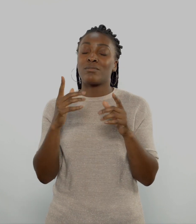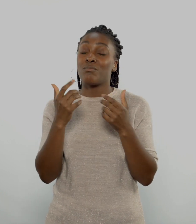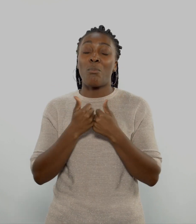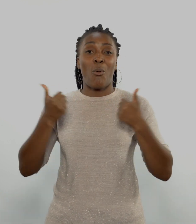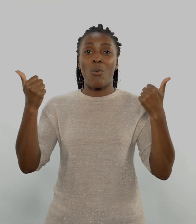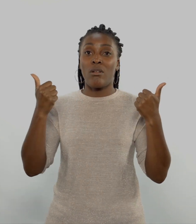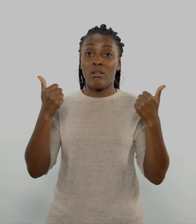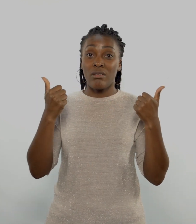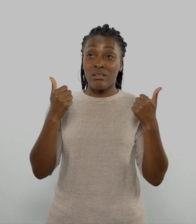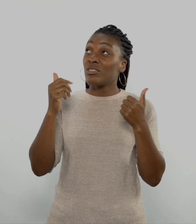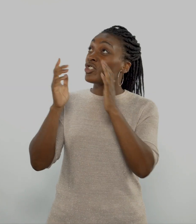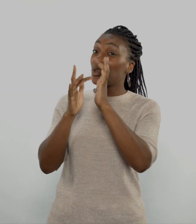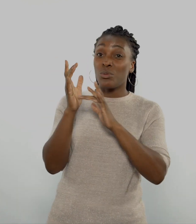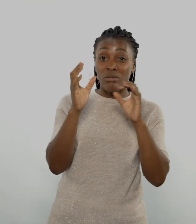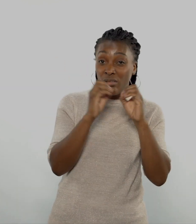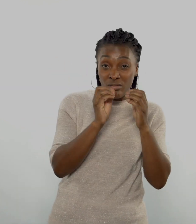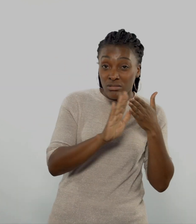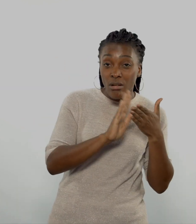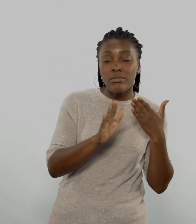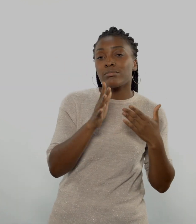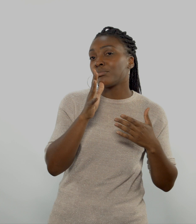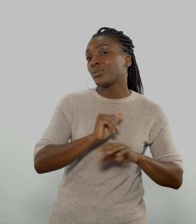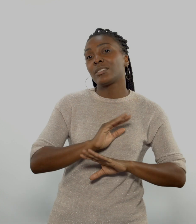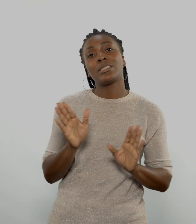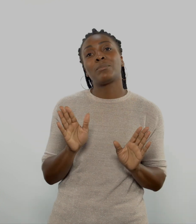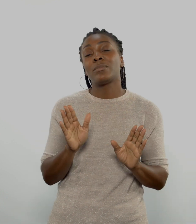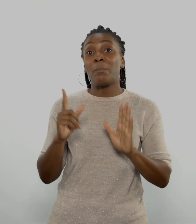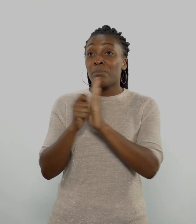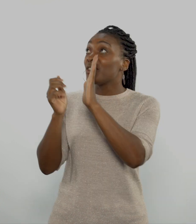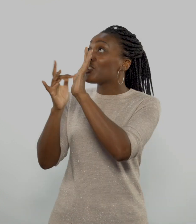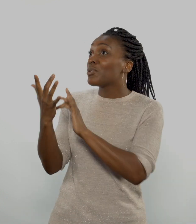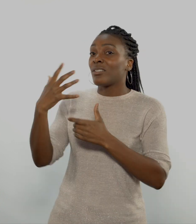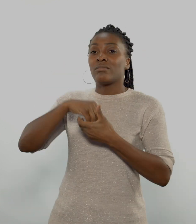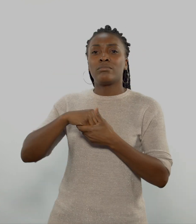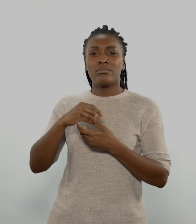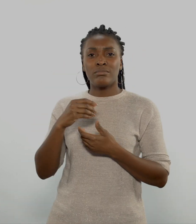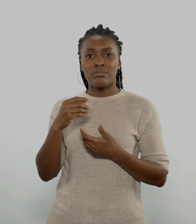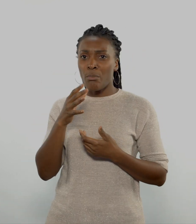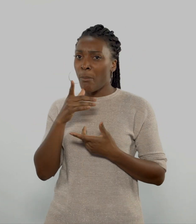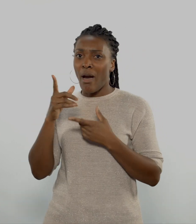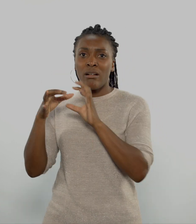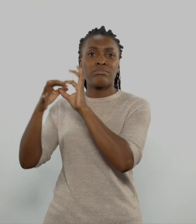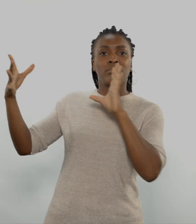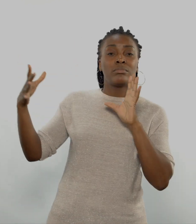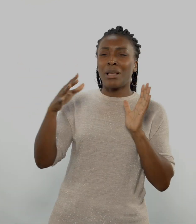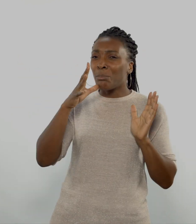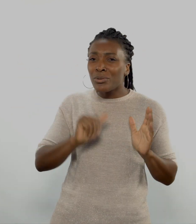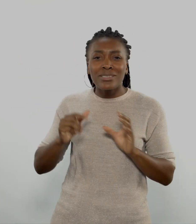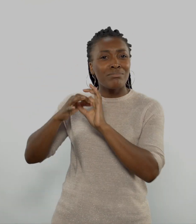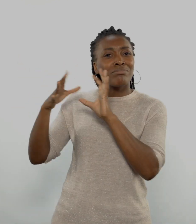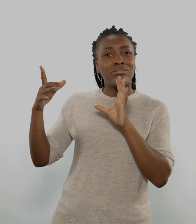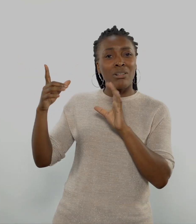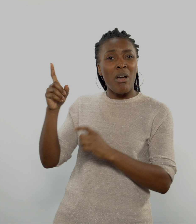Jésus, c'est impossible pour moi. Une fois, quand tu as commencé à vivre avec Jésus, tu peux pas vouloir retourner en arrière. C'est impossible.